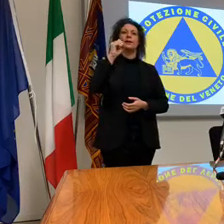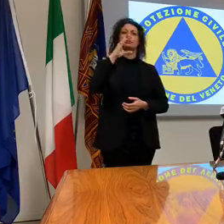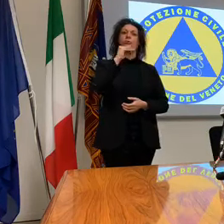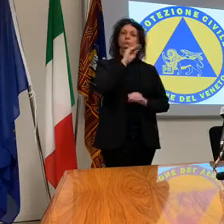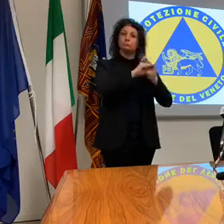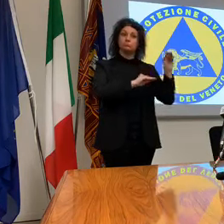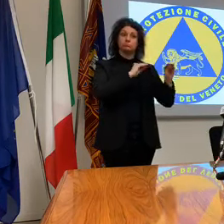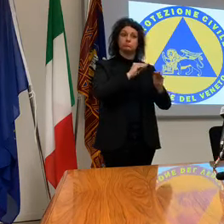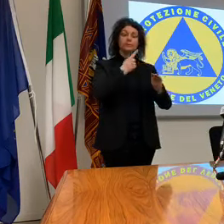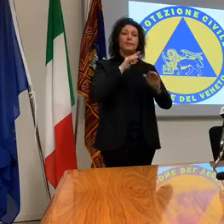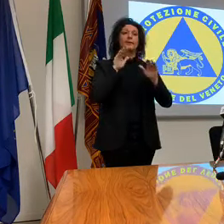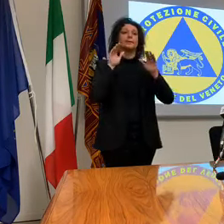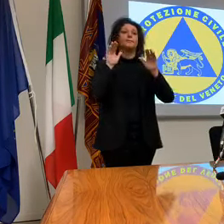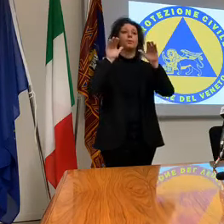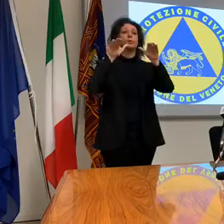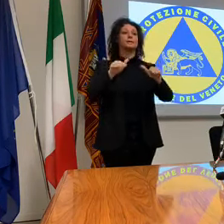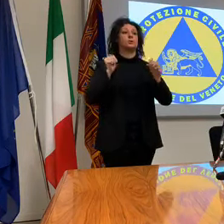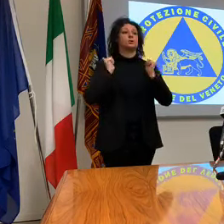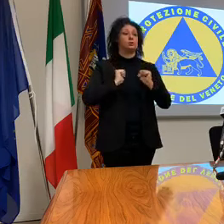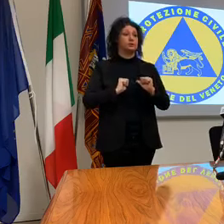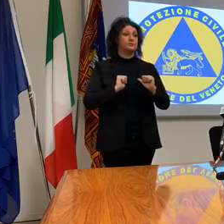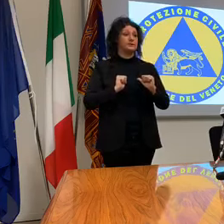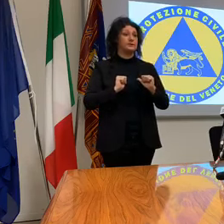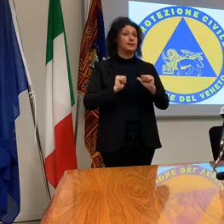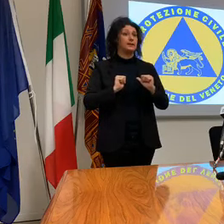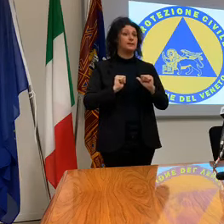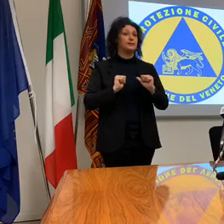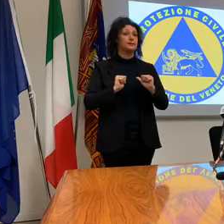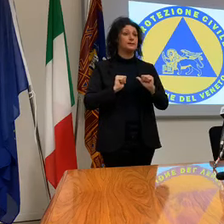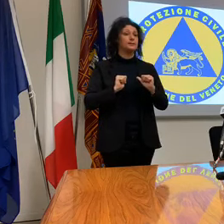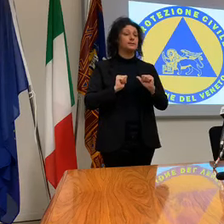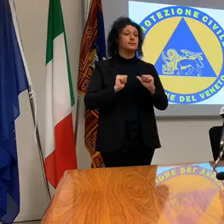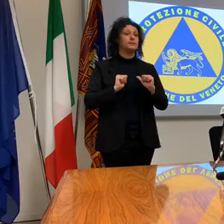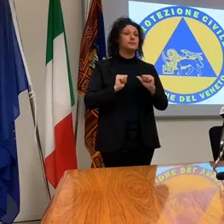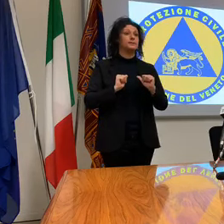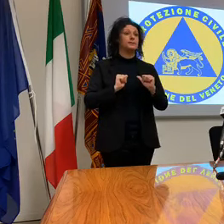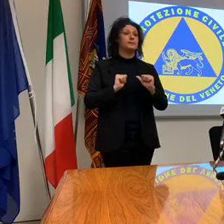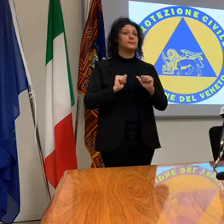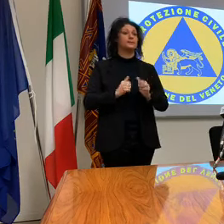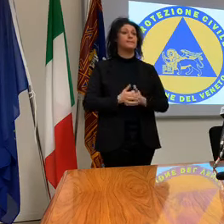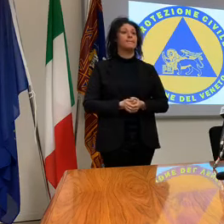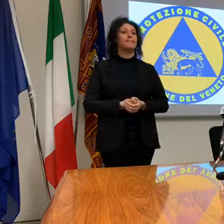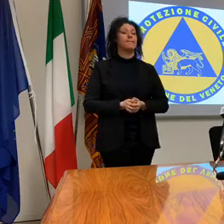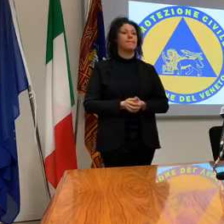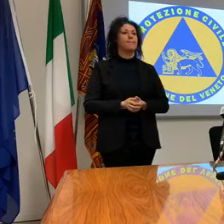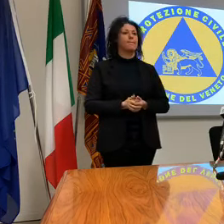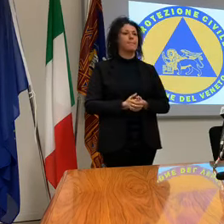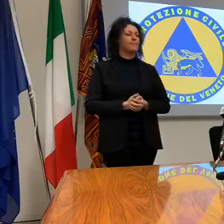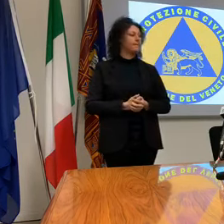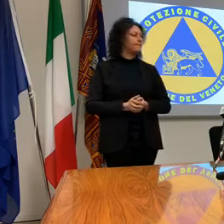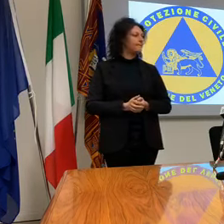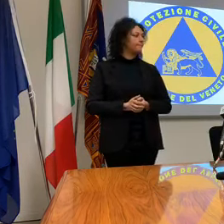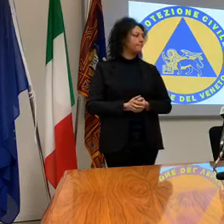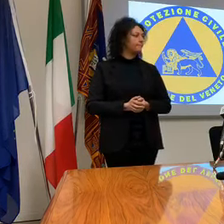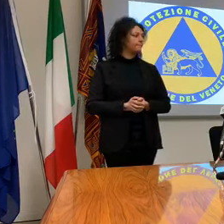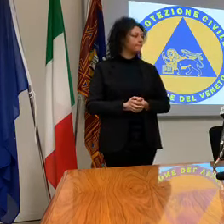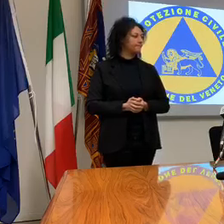la protezione civile? Io ho una domanda che non allora, so aspetta a quale dei due assessori vabbè, fare. Bottacin ti metti lì